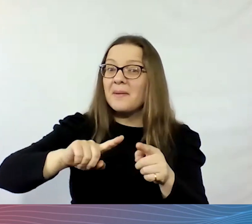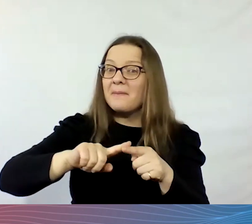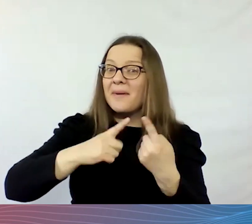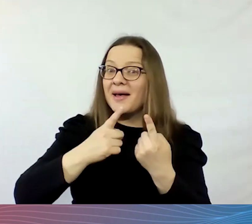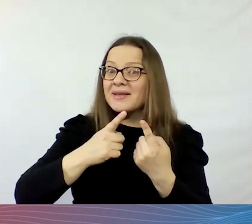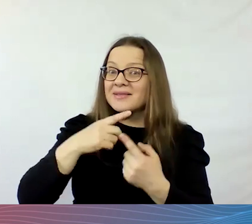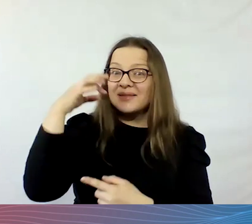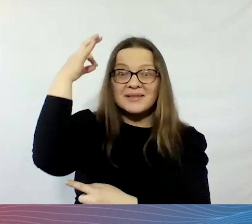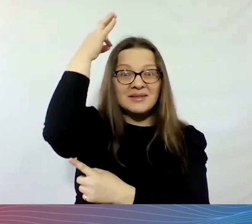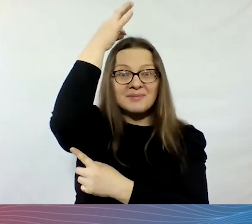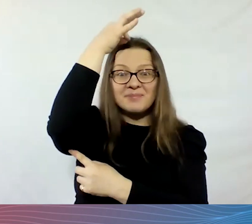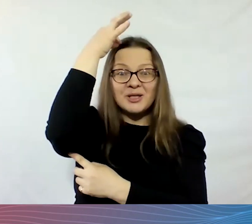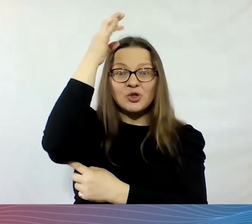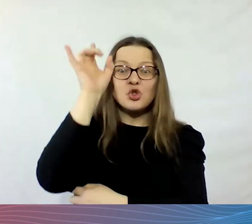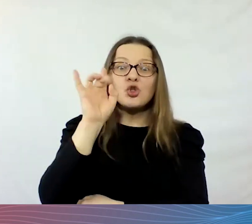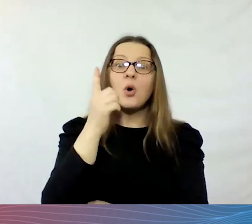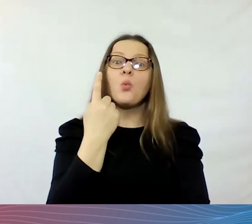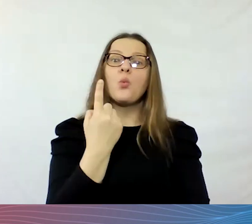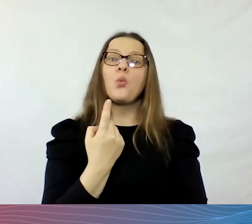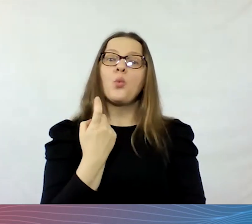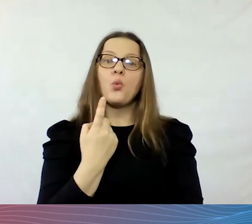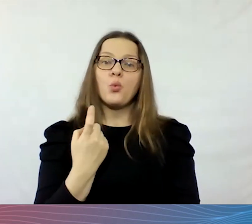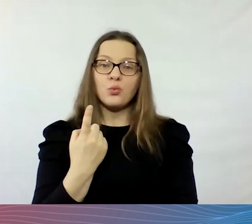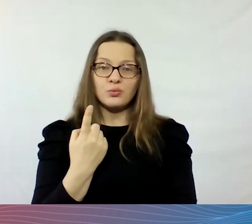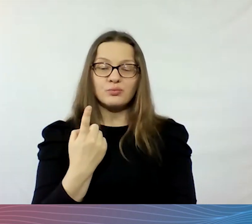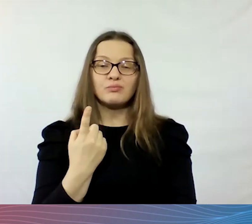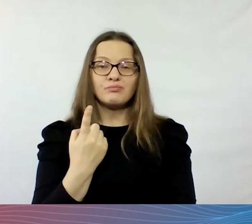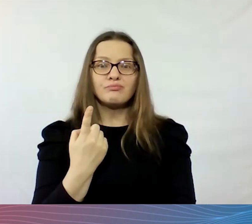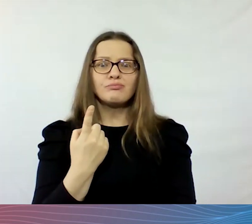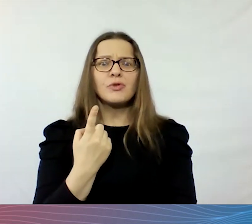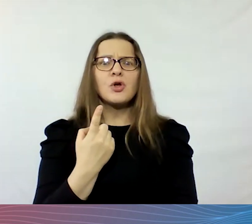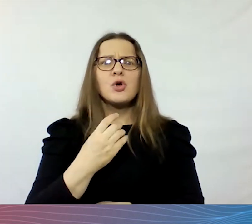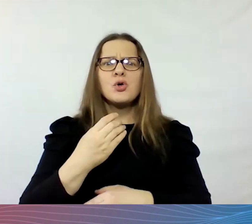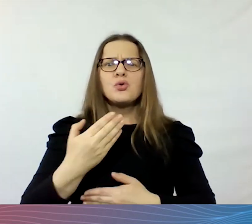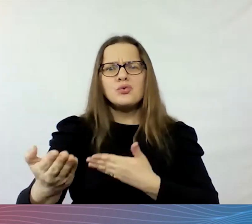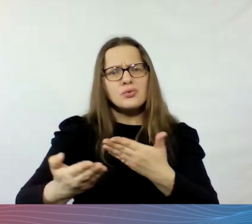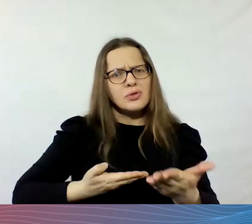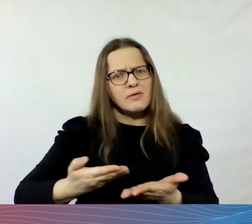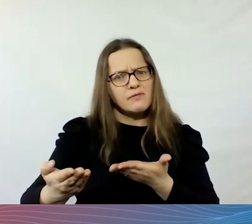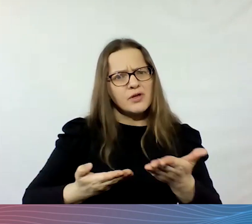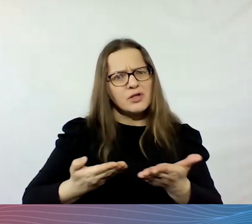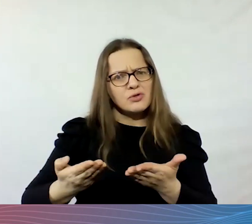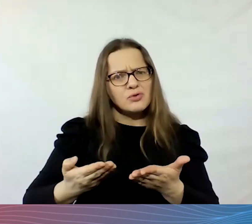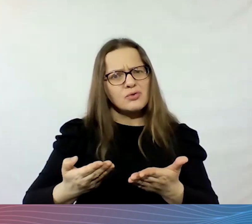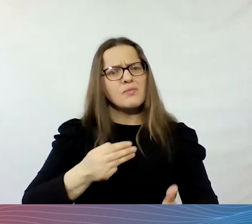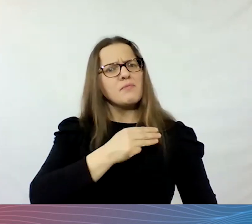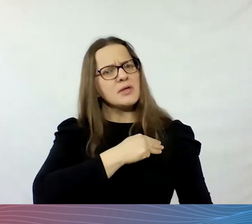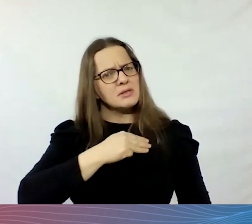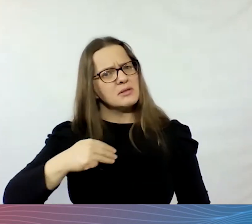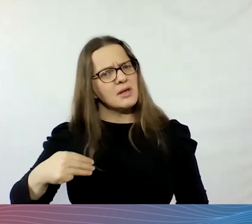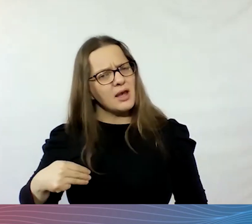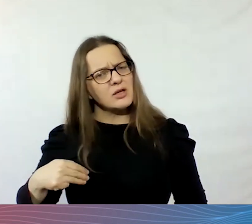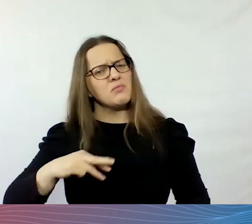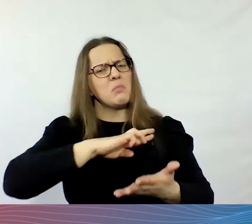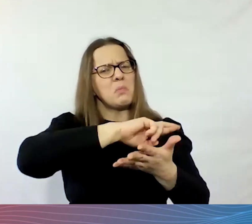mesmo. Também há diversidade nos serviços ou diversidade nos ministérios, mas